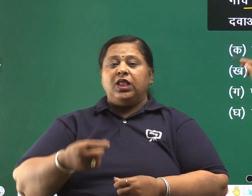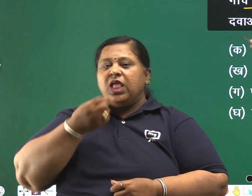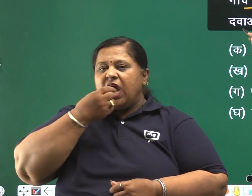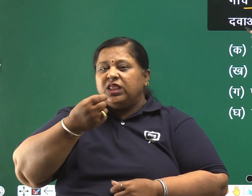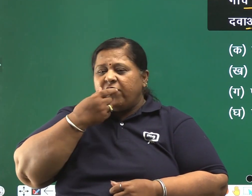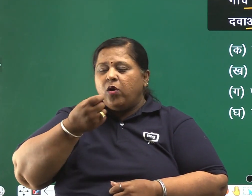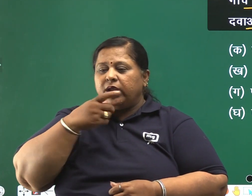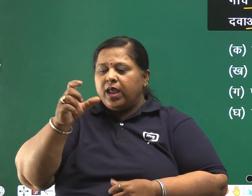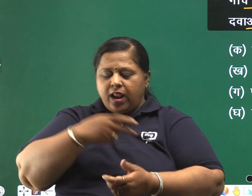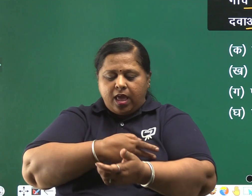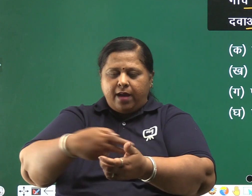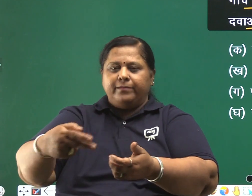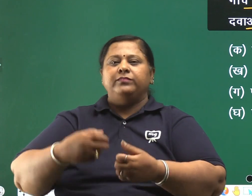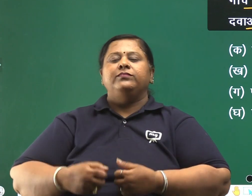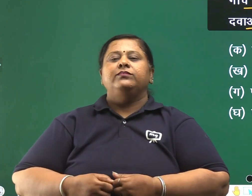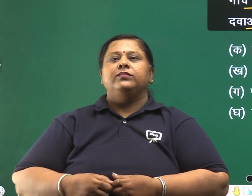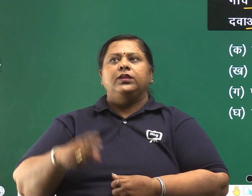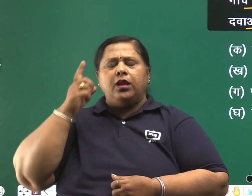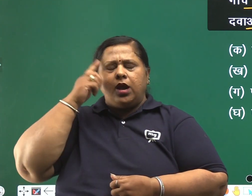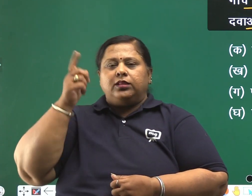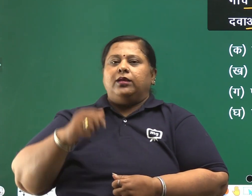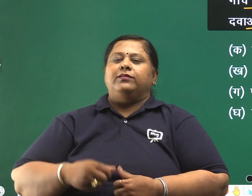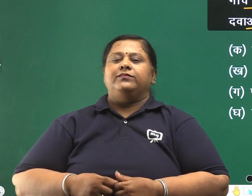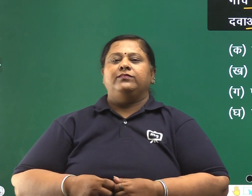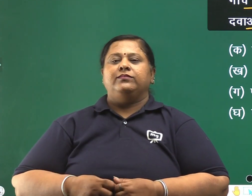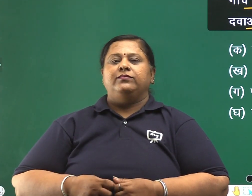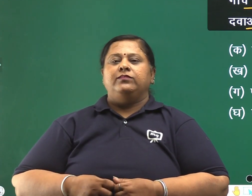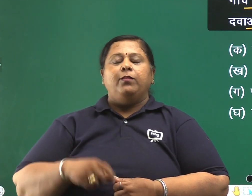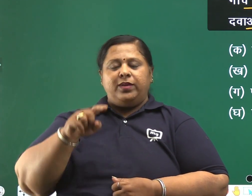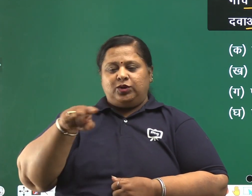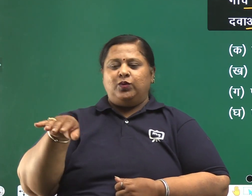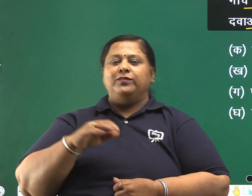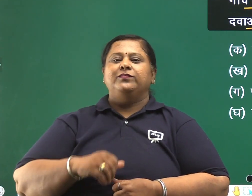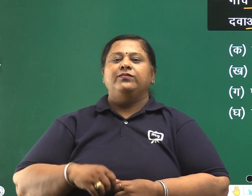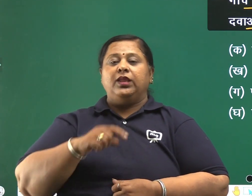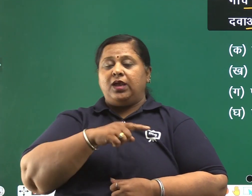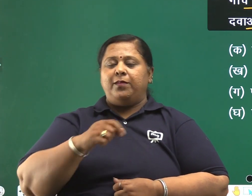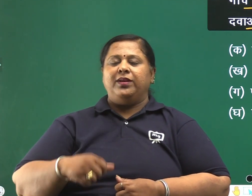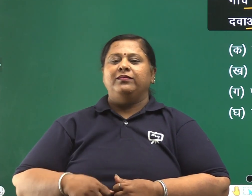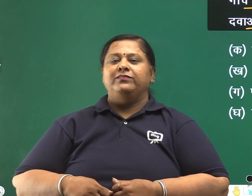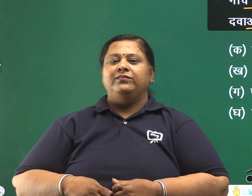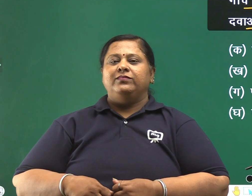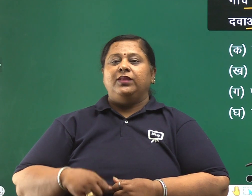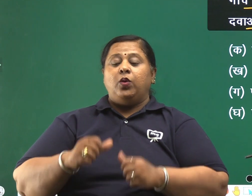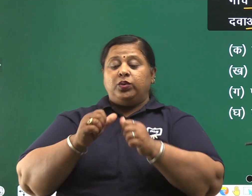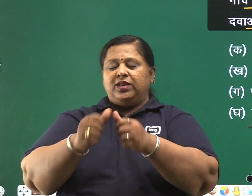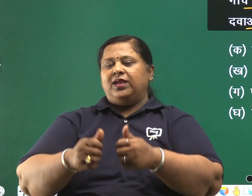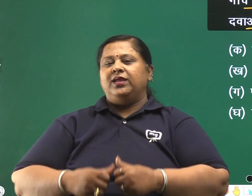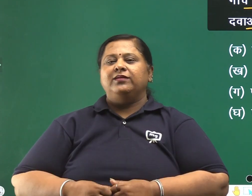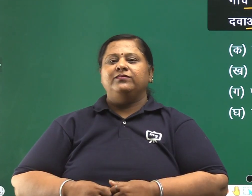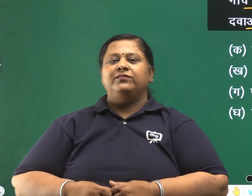दवाओं के नाम याद थे? बच्चों, यहाँ पर उत्तर के